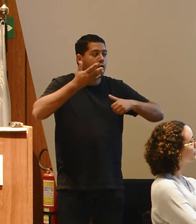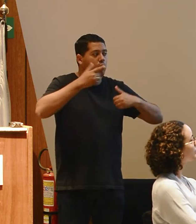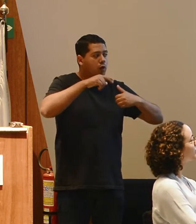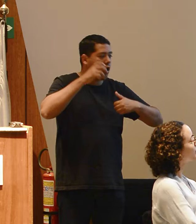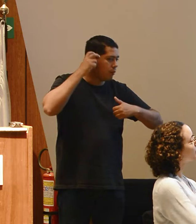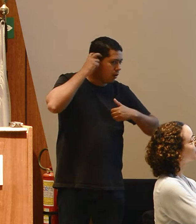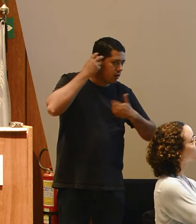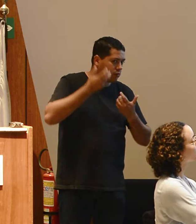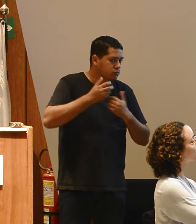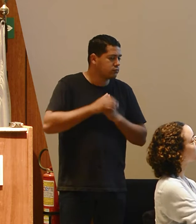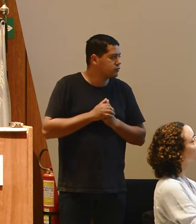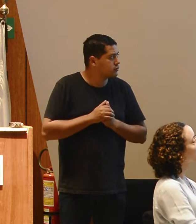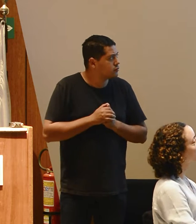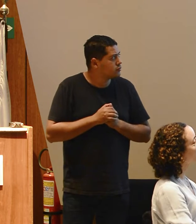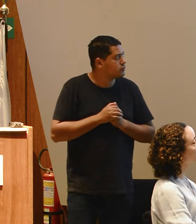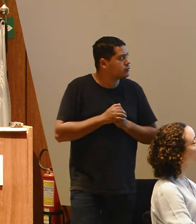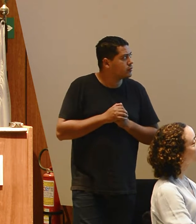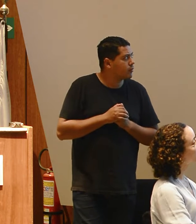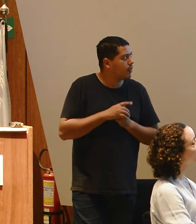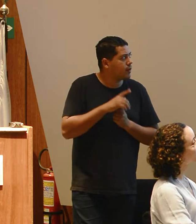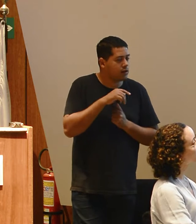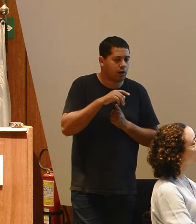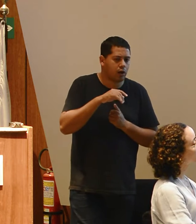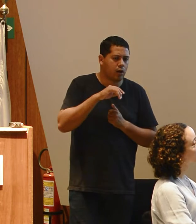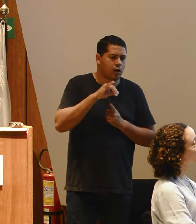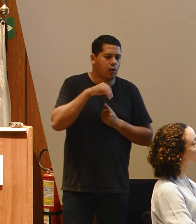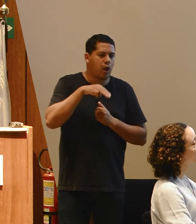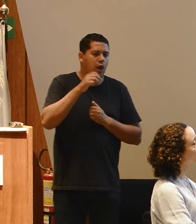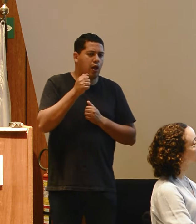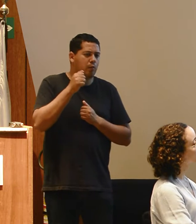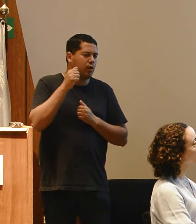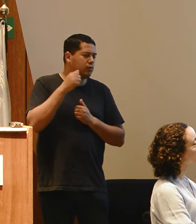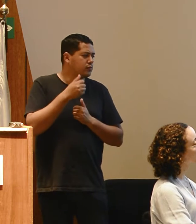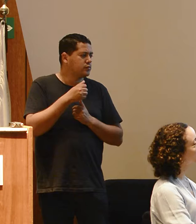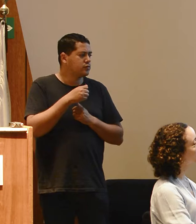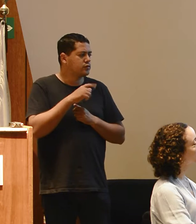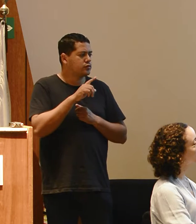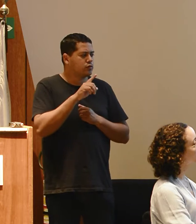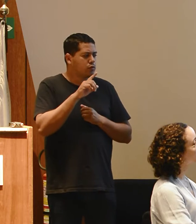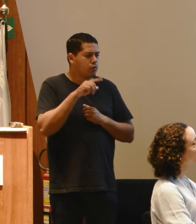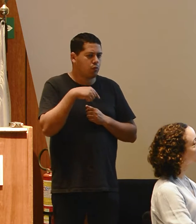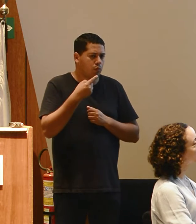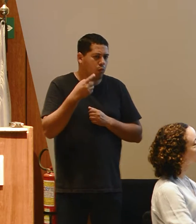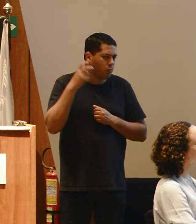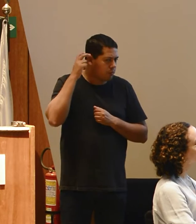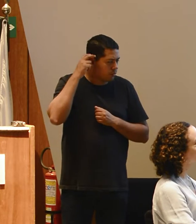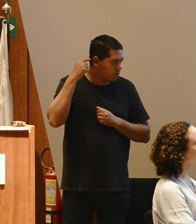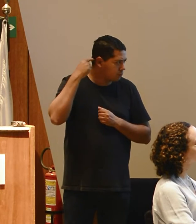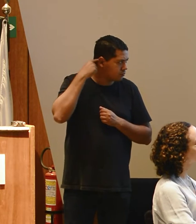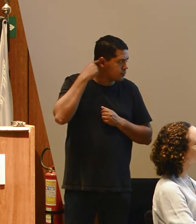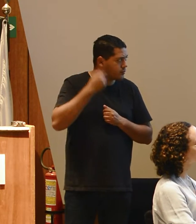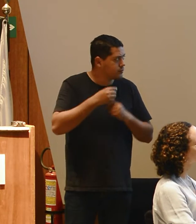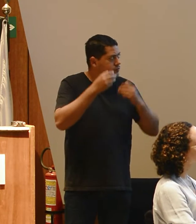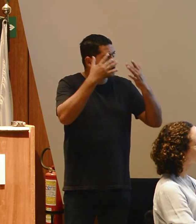são por imã e os que são com o implante que fica conectado no osso. Explicar um pouquinho